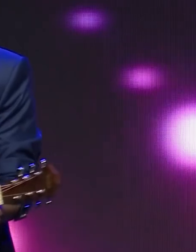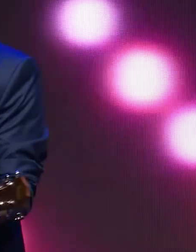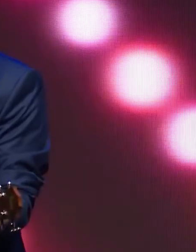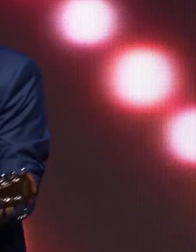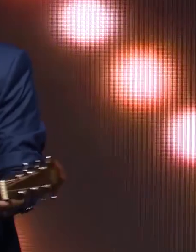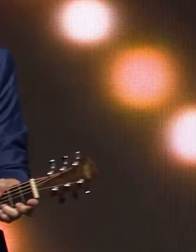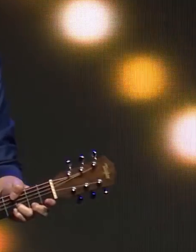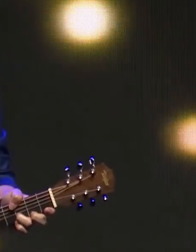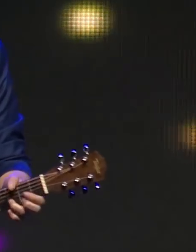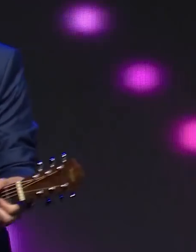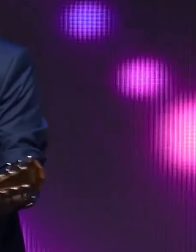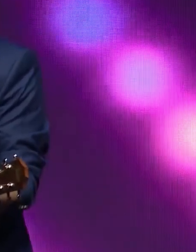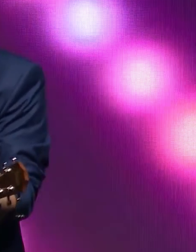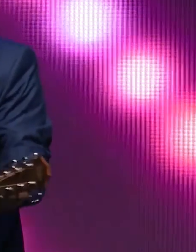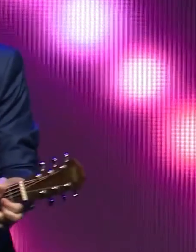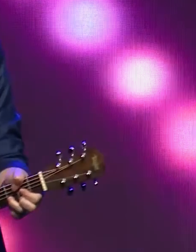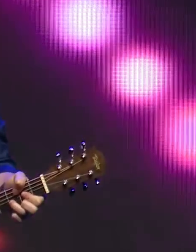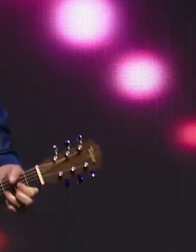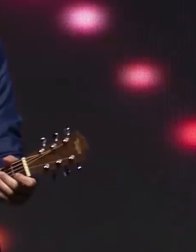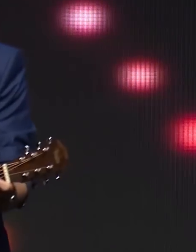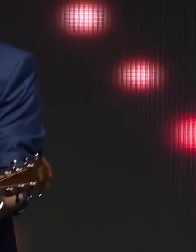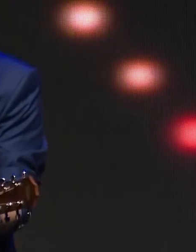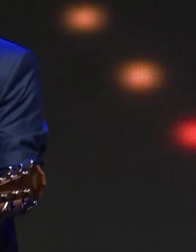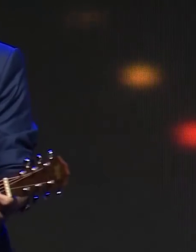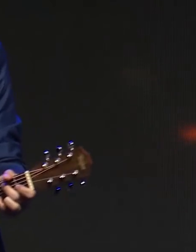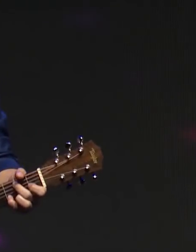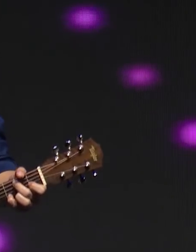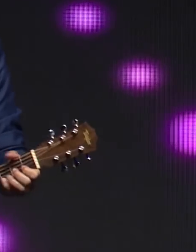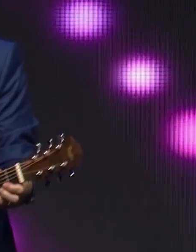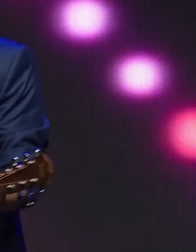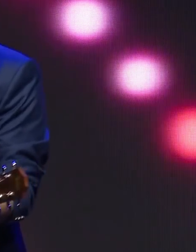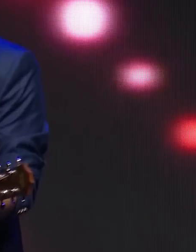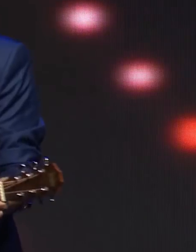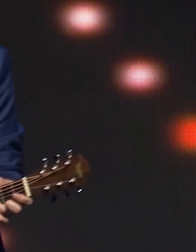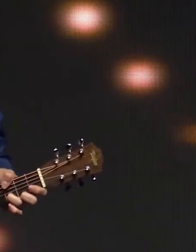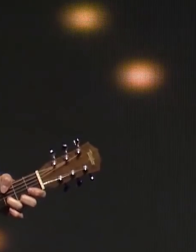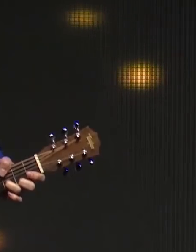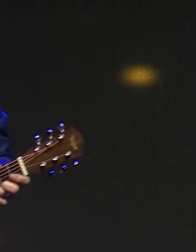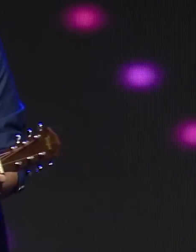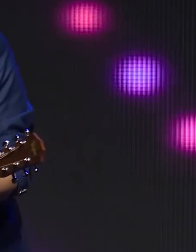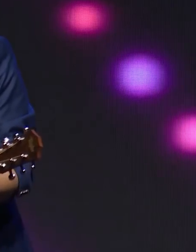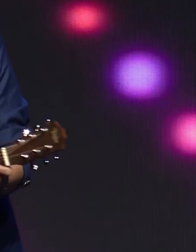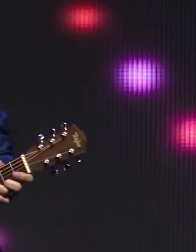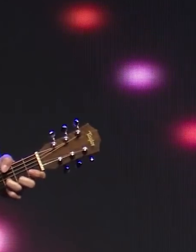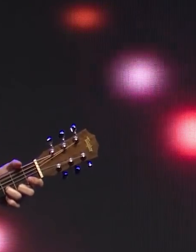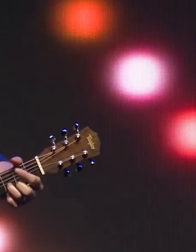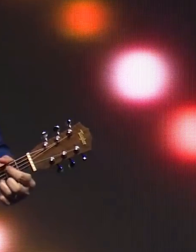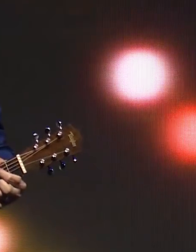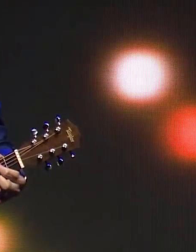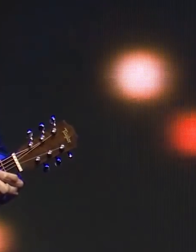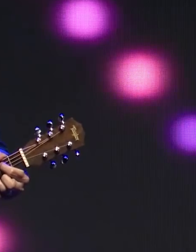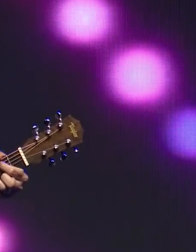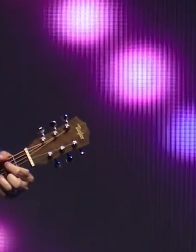me reason to rejoice. Your joy and smile, they always make me laugh.